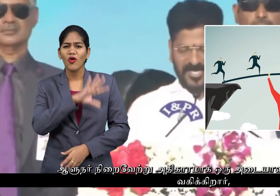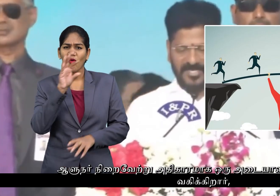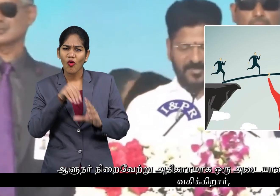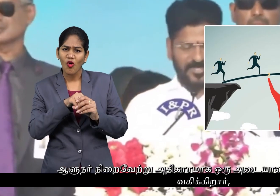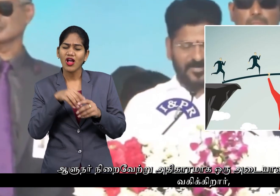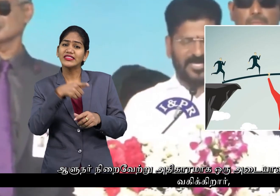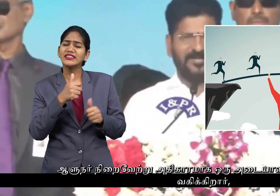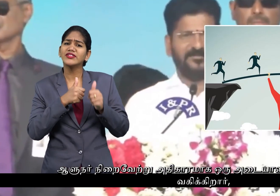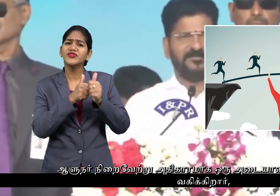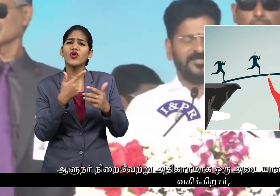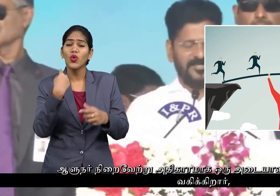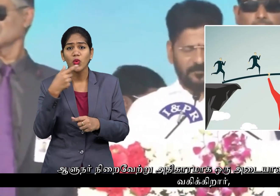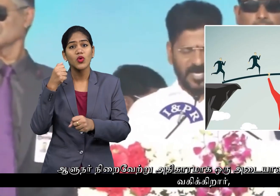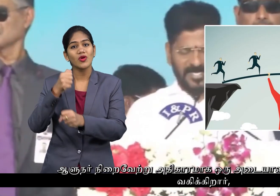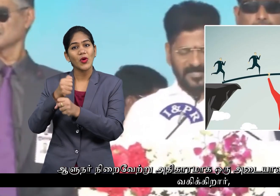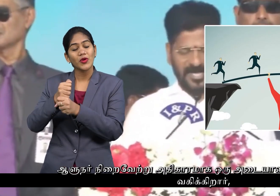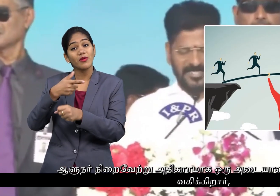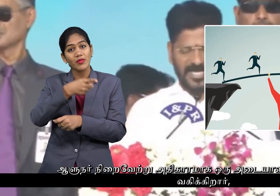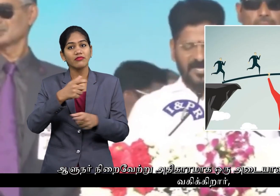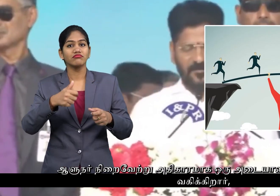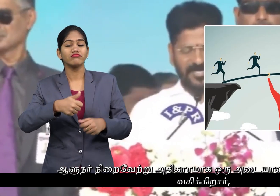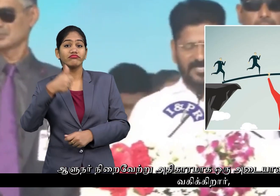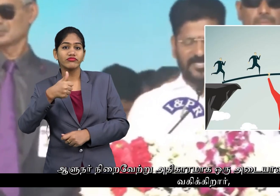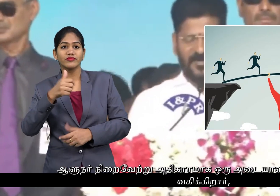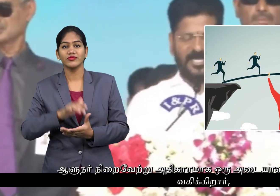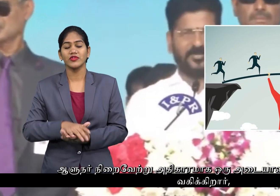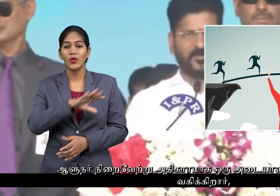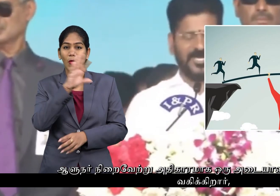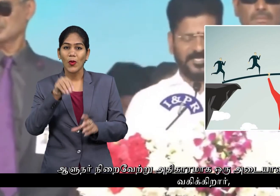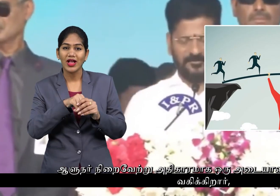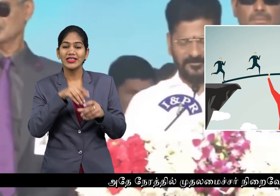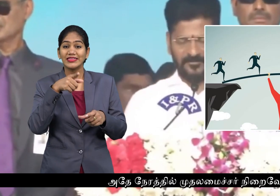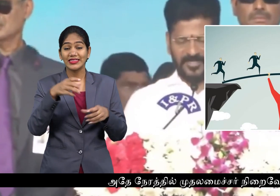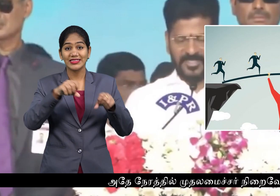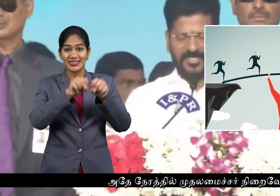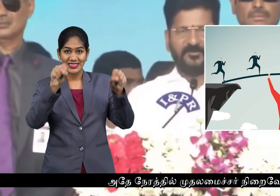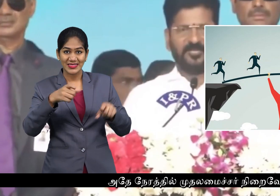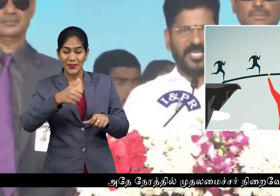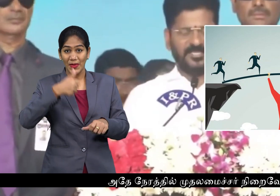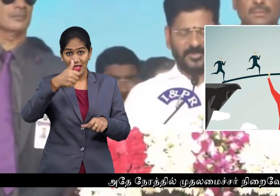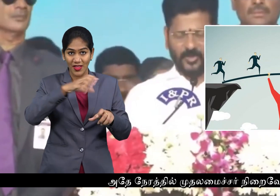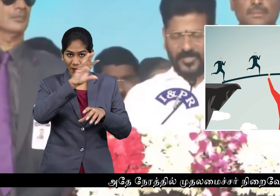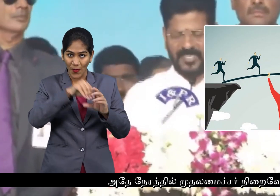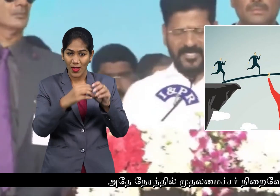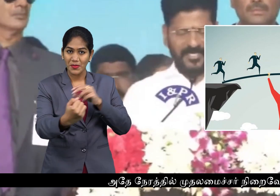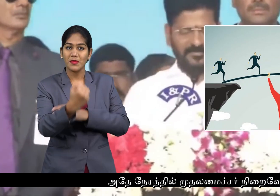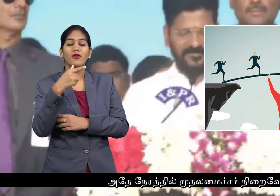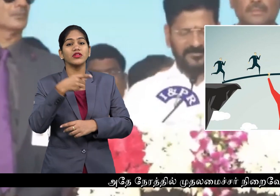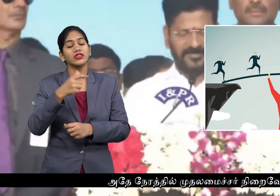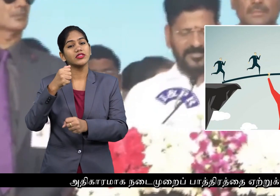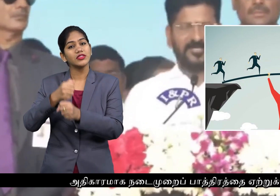ஆளுநர் நிறைவேற்று அதிகாரமாக ஒரு அடையாள பாத்திரத்தை வகிக்கிறார். அதே நேரத்தில்